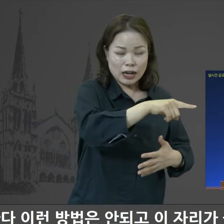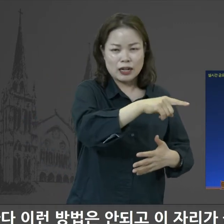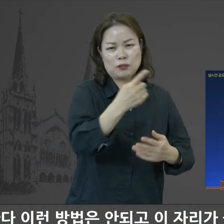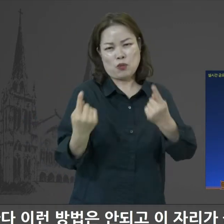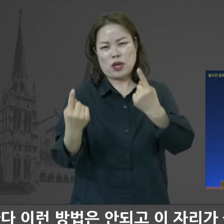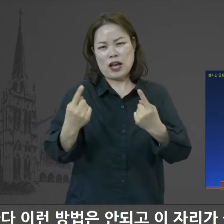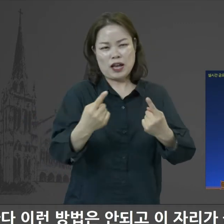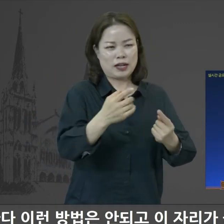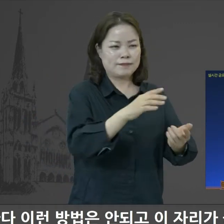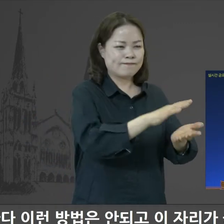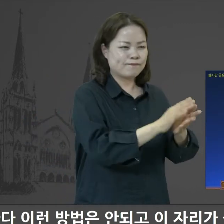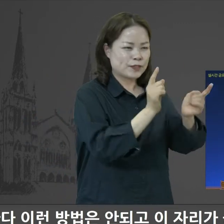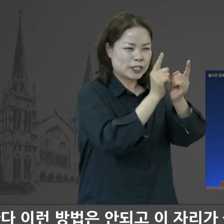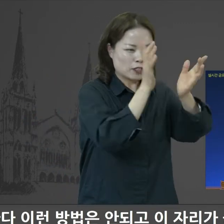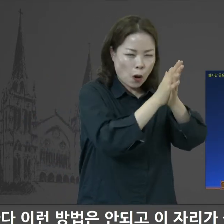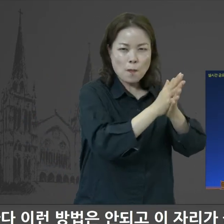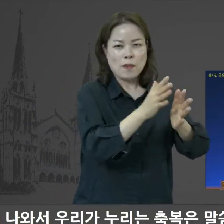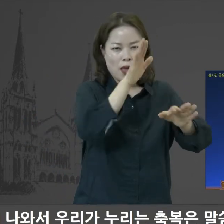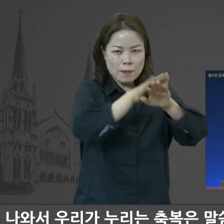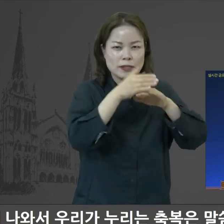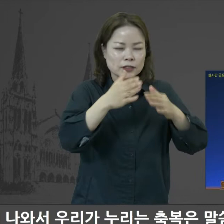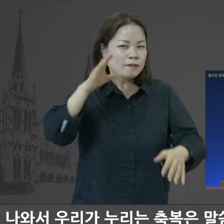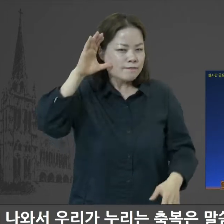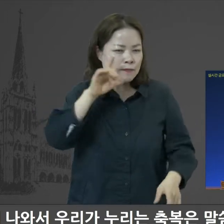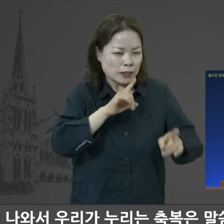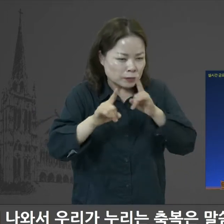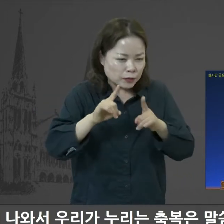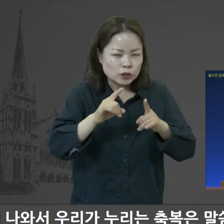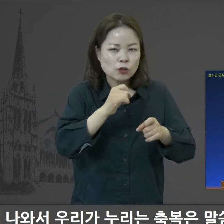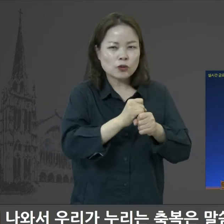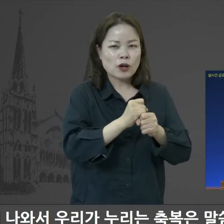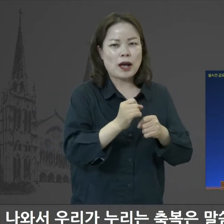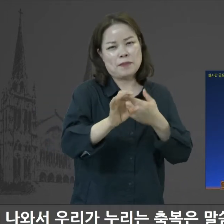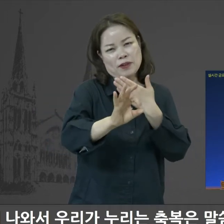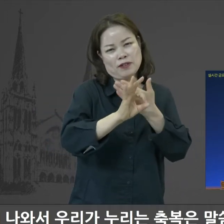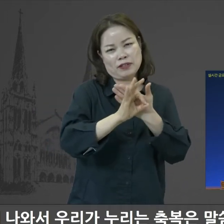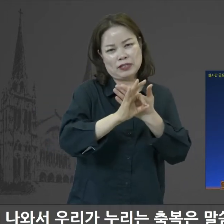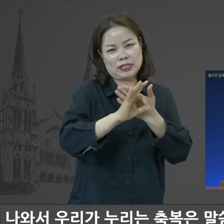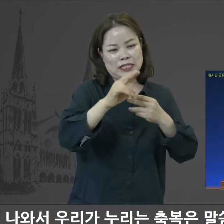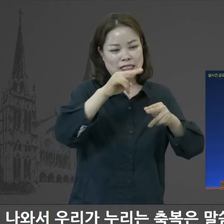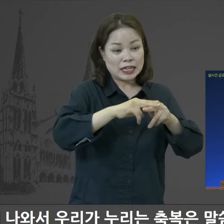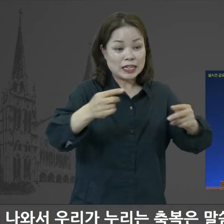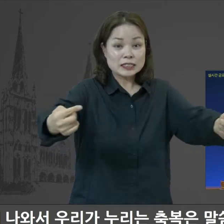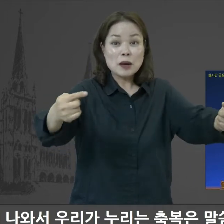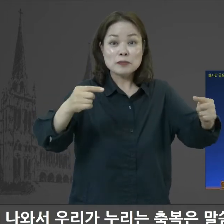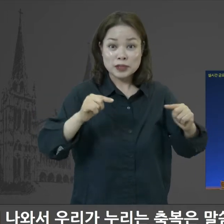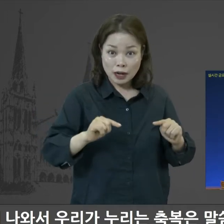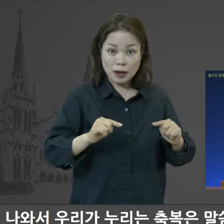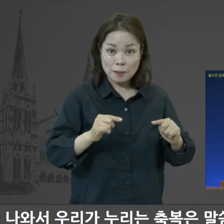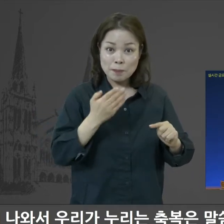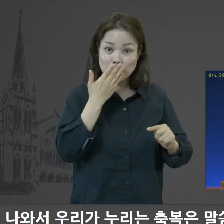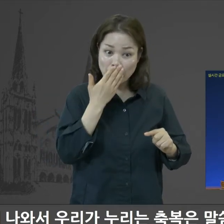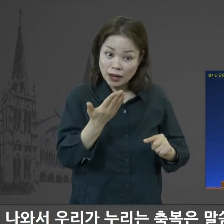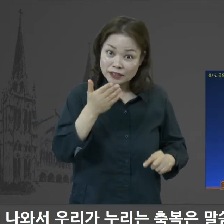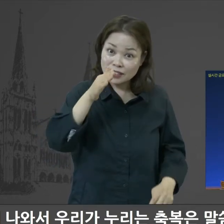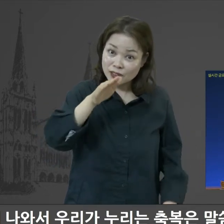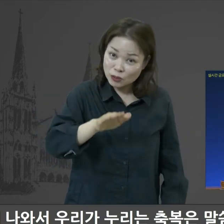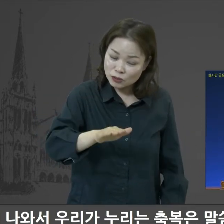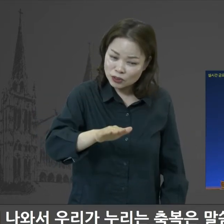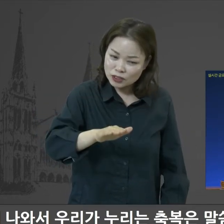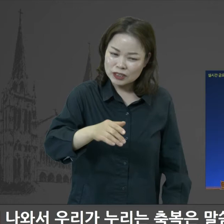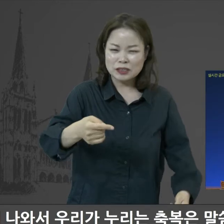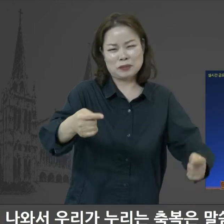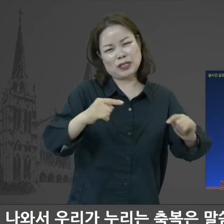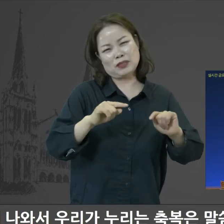찬양하고 예루살렘 찬양대 어르신들도 이렇게 나오셨는데, 이 자리에 나오실 수 있는데도 못